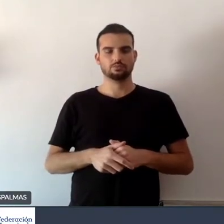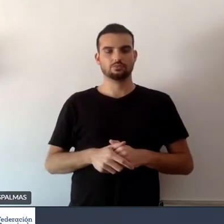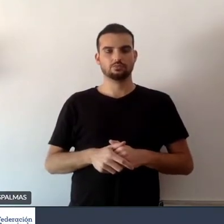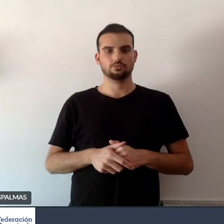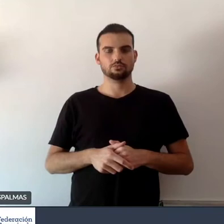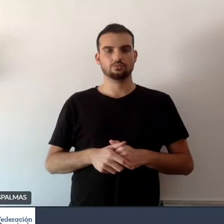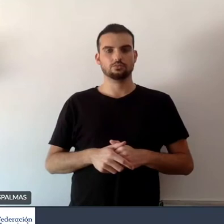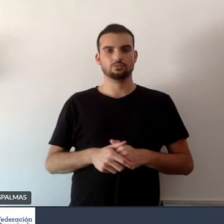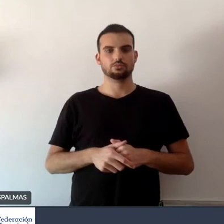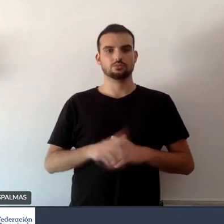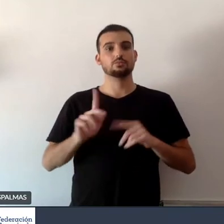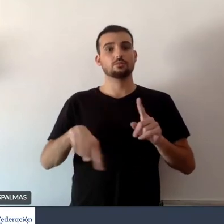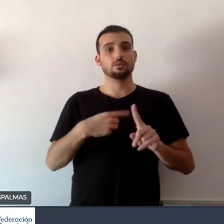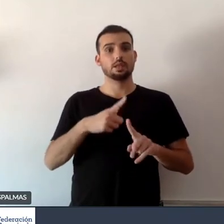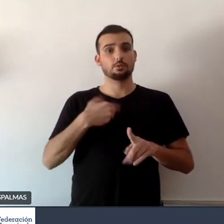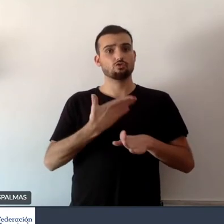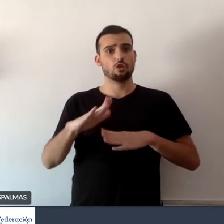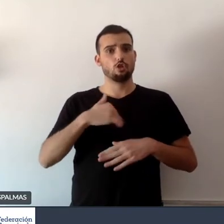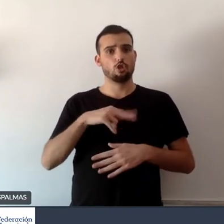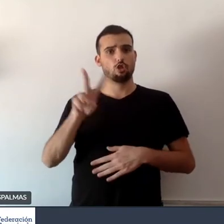Incluso quedando 2 segundos como quedaba en el reloj.